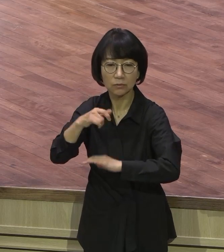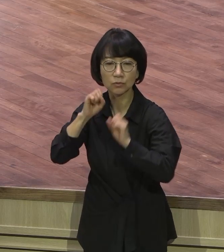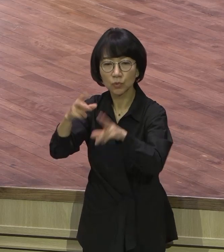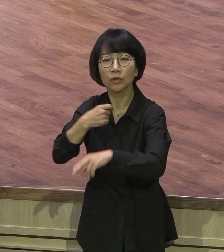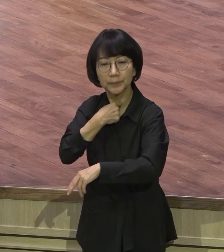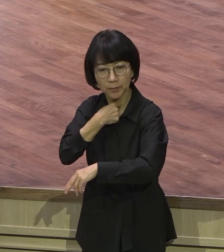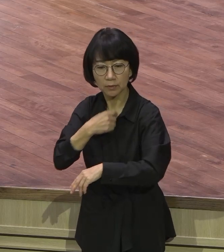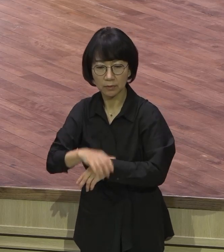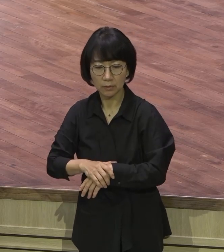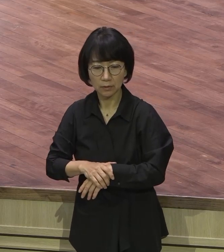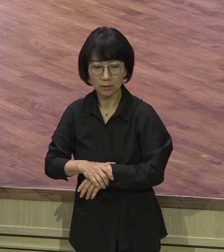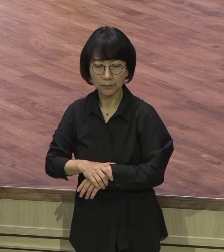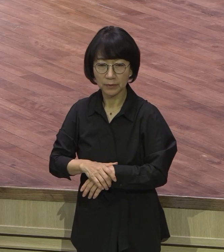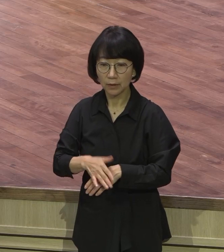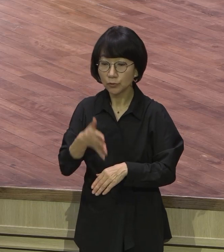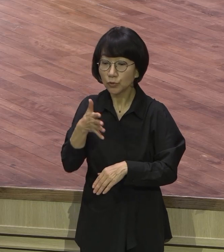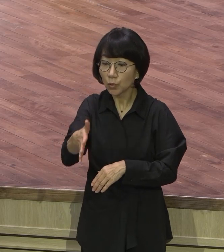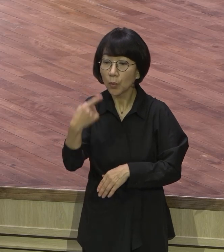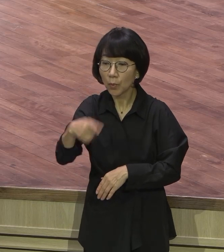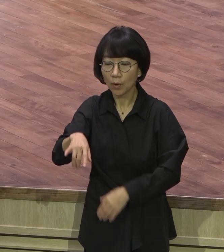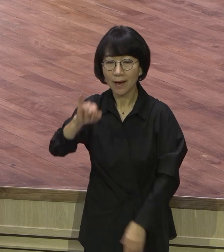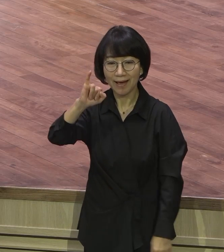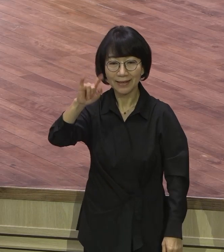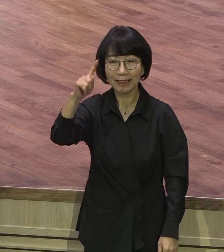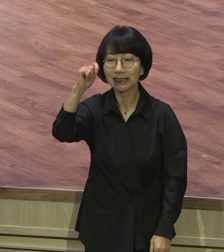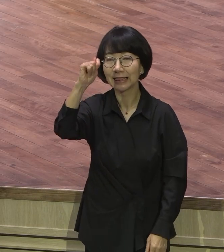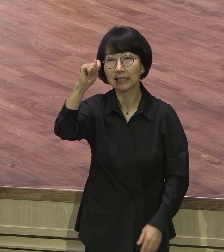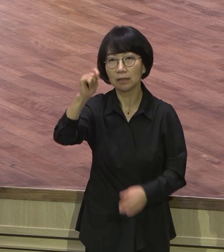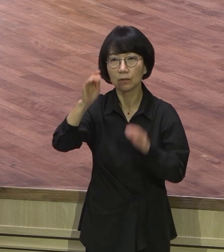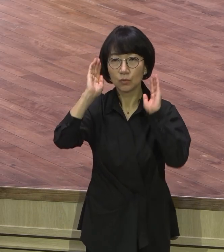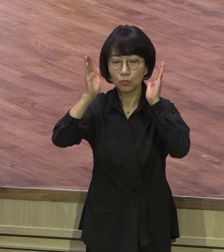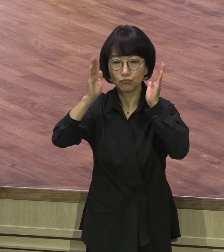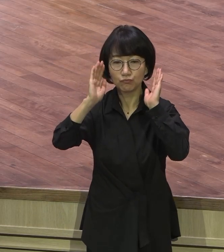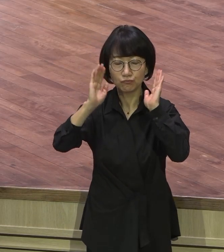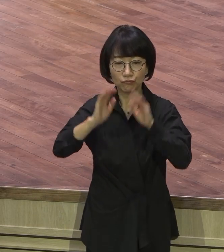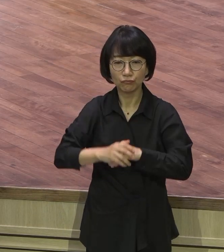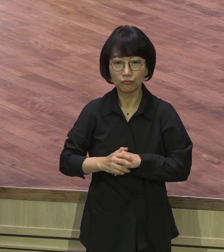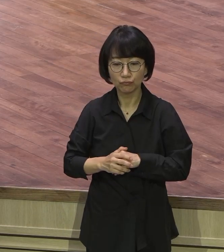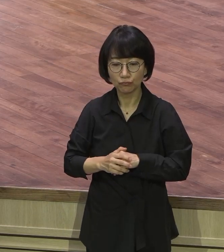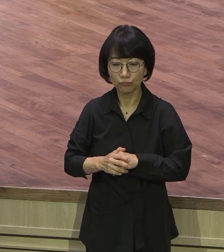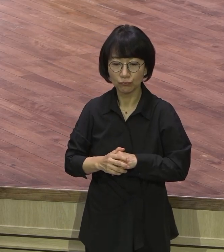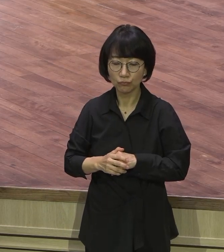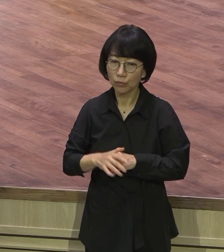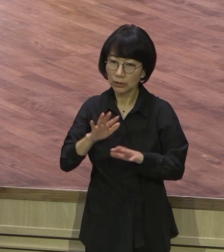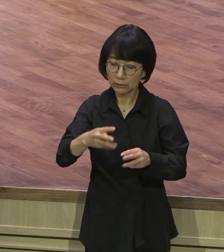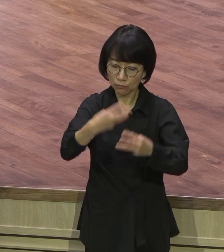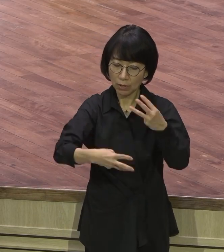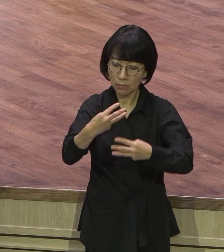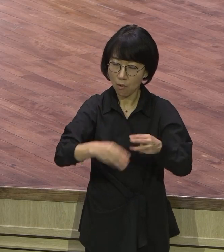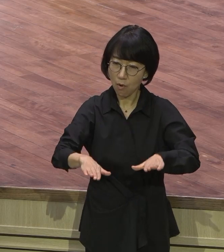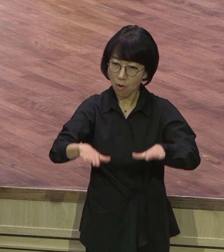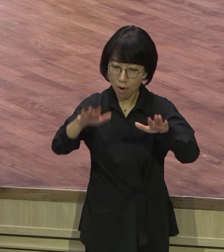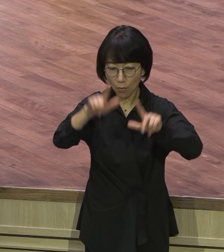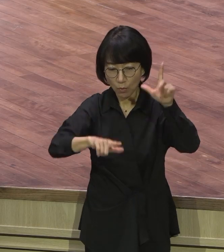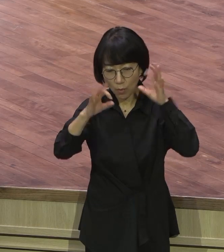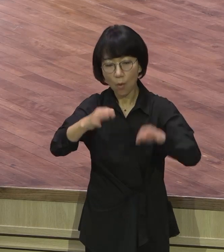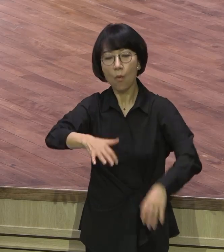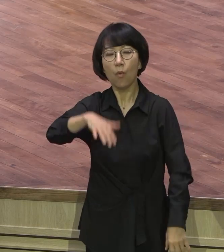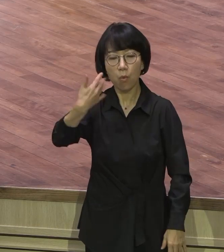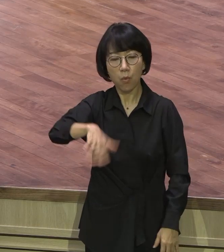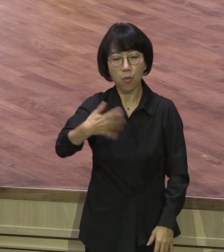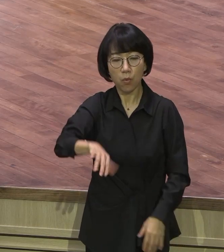전공은 IT 성교사로 어디서 훈련받은 우리 아이들이 그리 잘하고 있었지 차원이 틀려 뭘